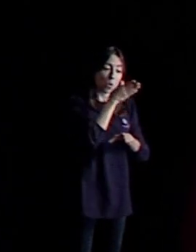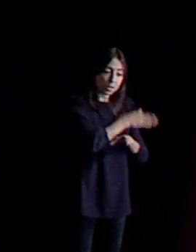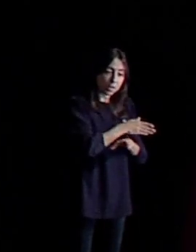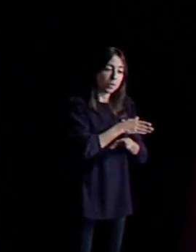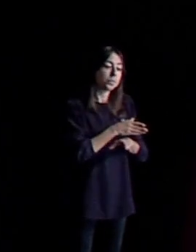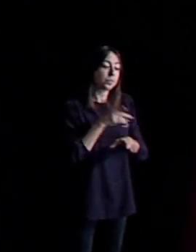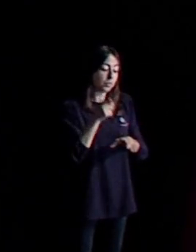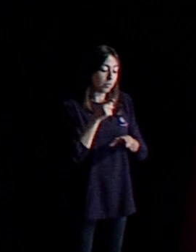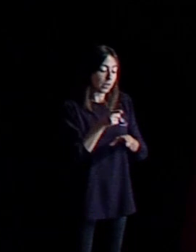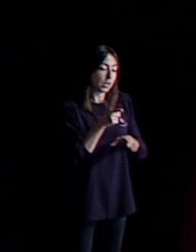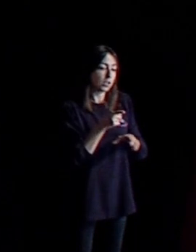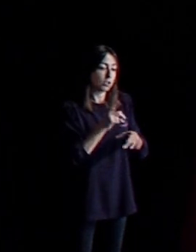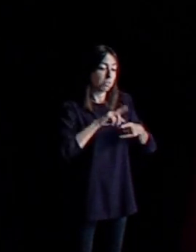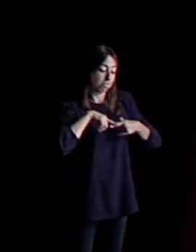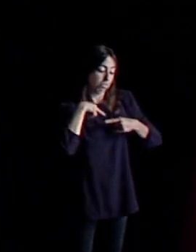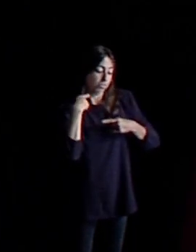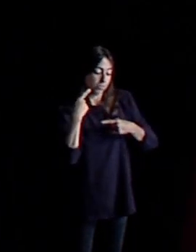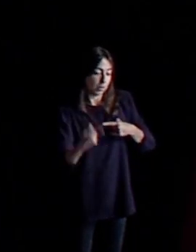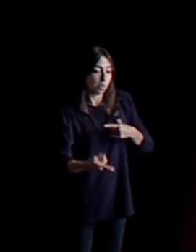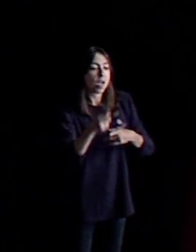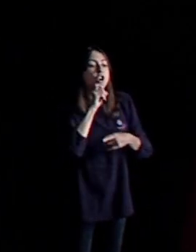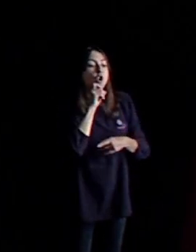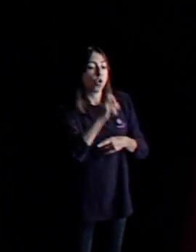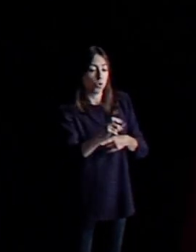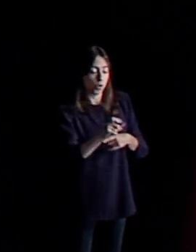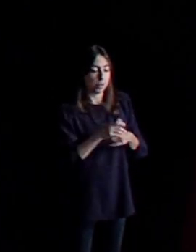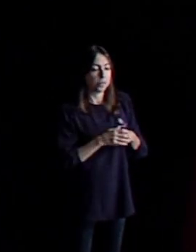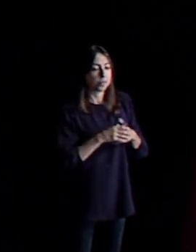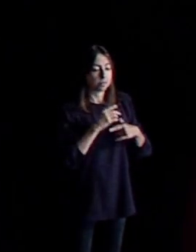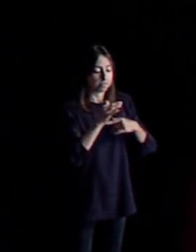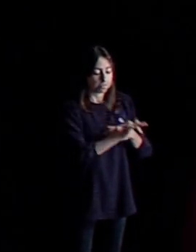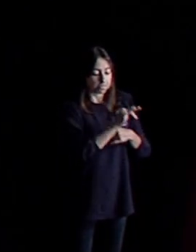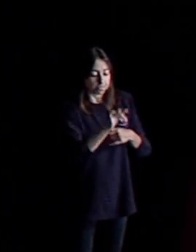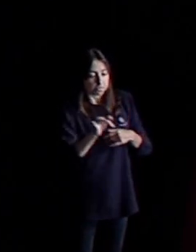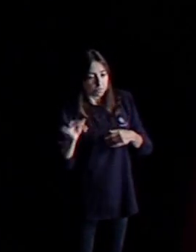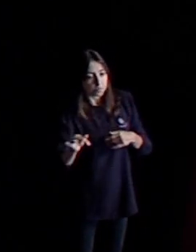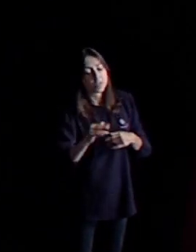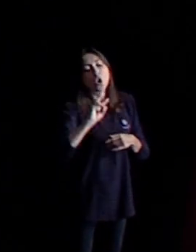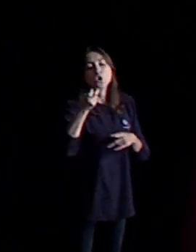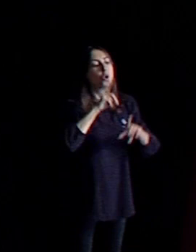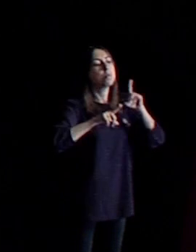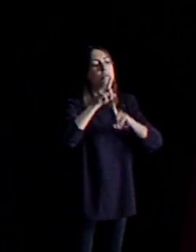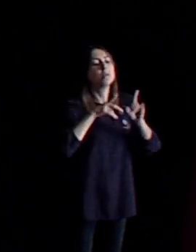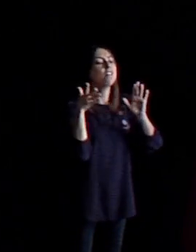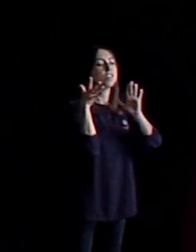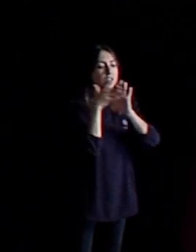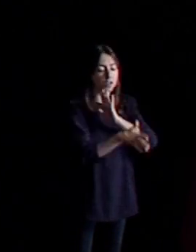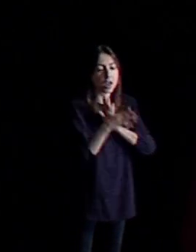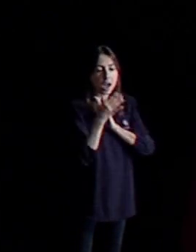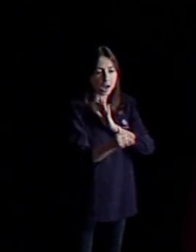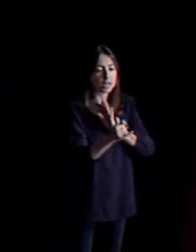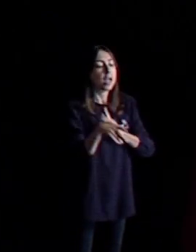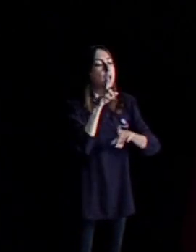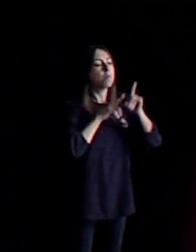prejuicios alimentan, obviamente, lo que es el odio. Hay otro problema en las definiciones y es el problema de